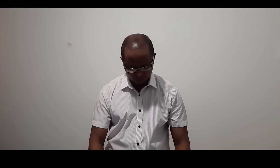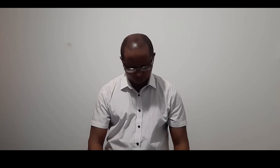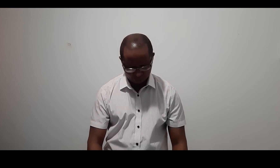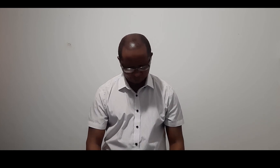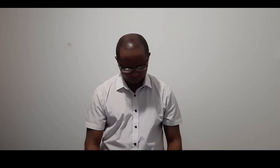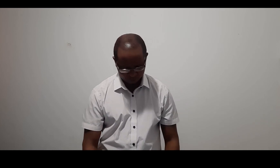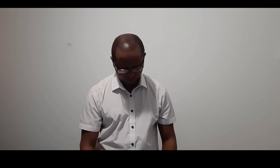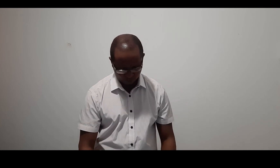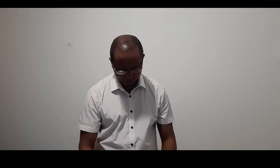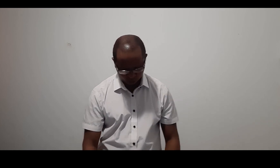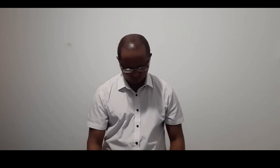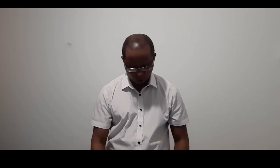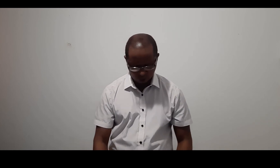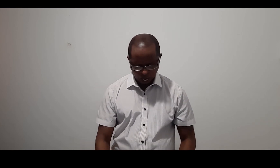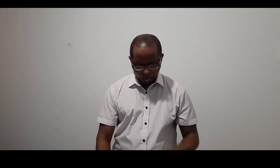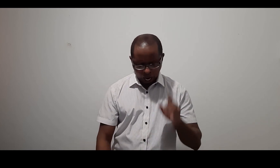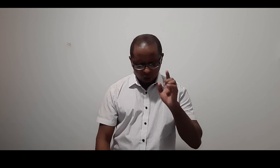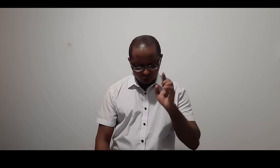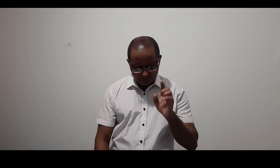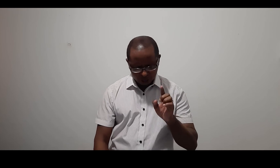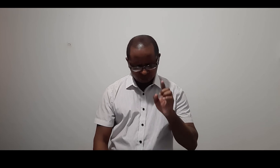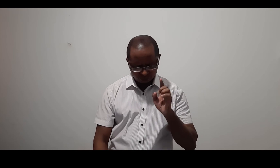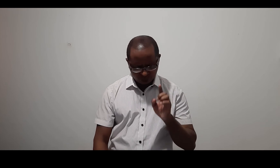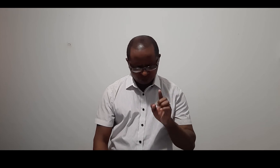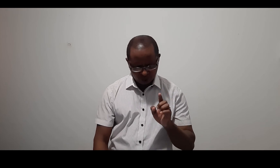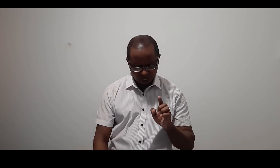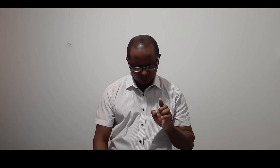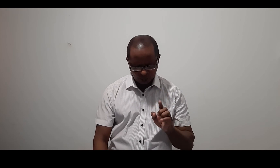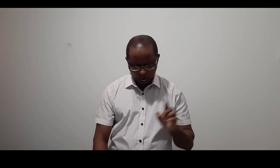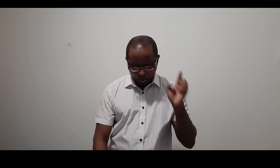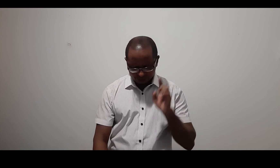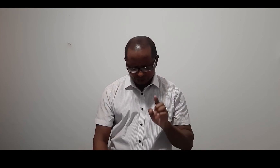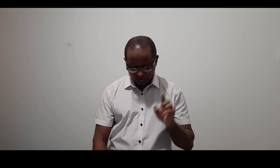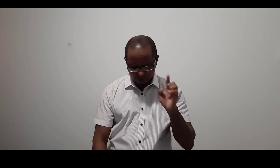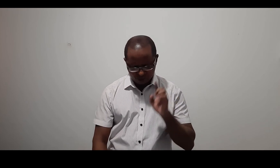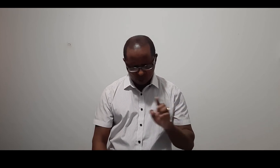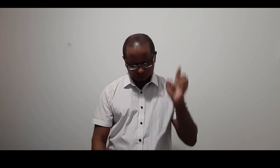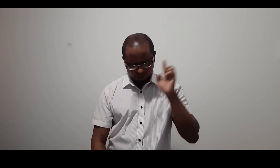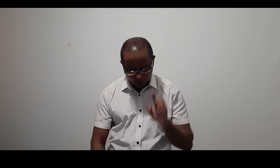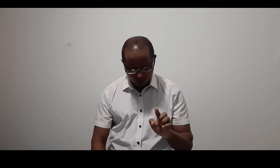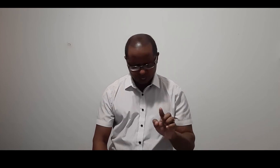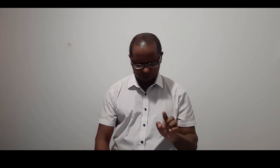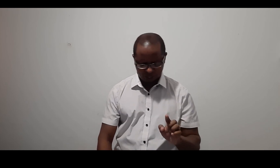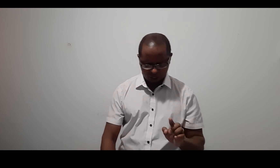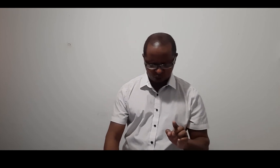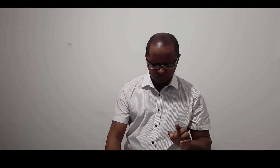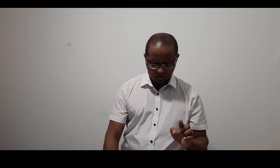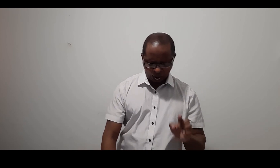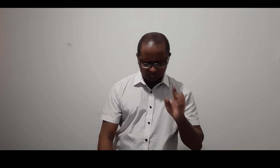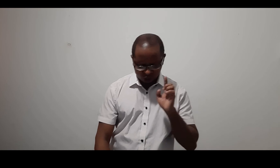Ezekiela 33:10 zao lazainy tompo ao, ary omeko fo vaovao ianareo, ary fanahy vaovao no ataoko ao anatinareo, ary